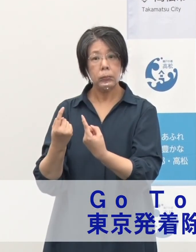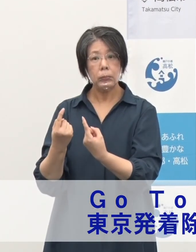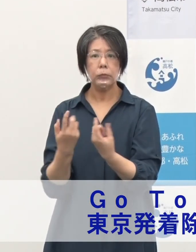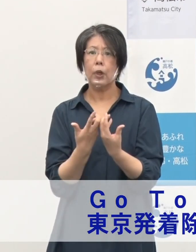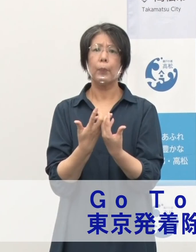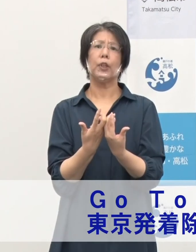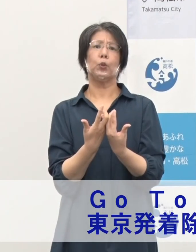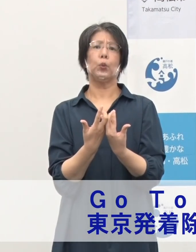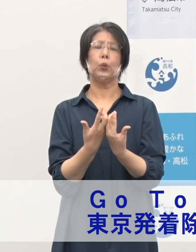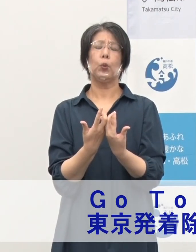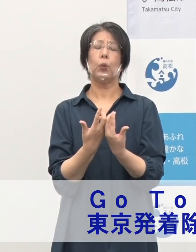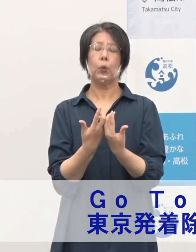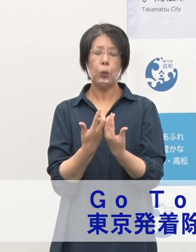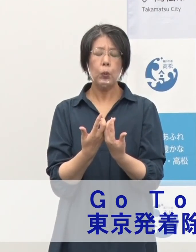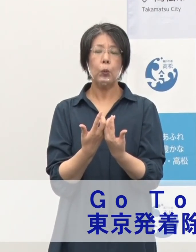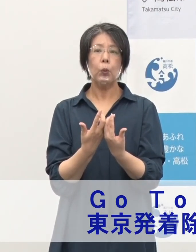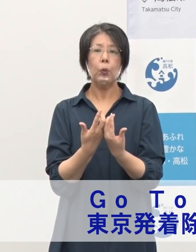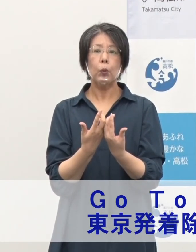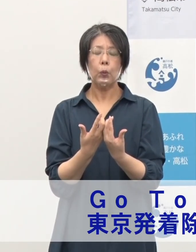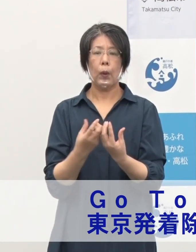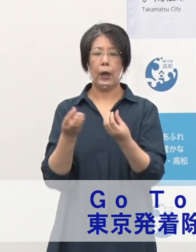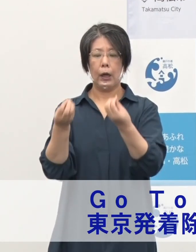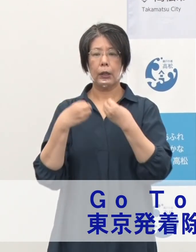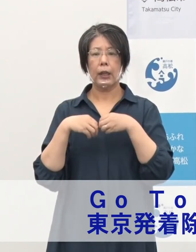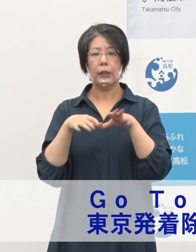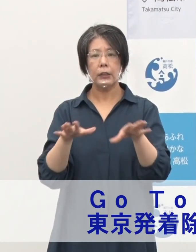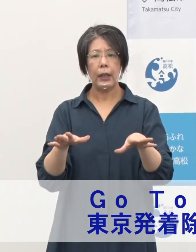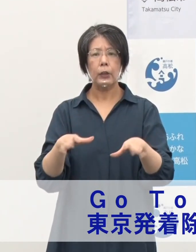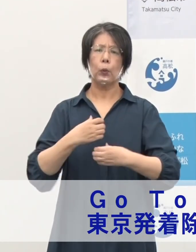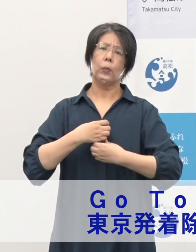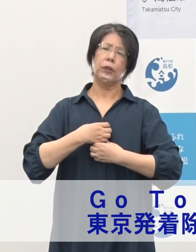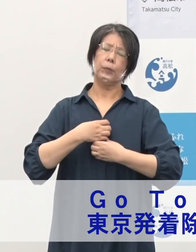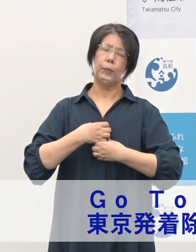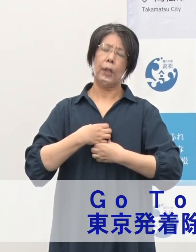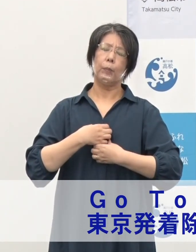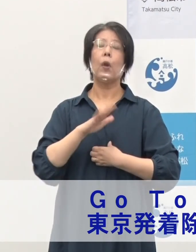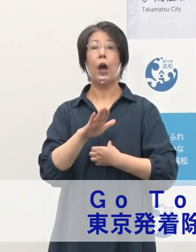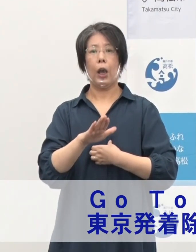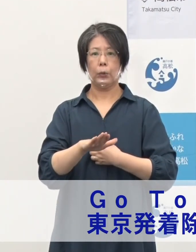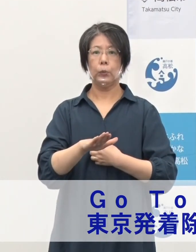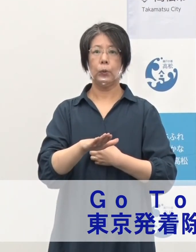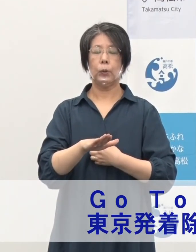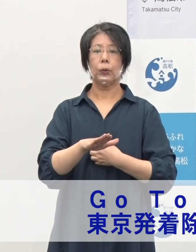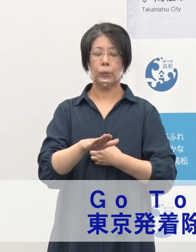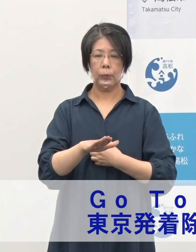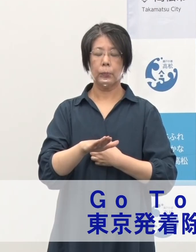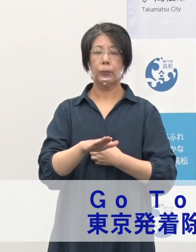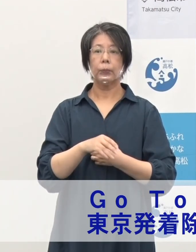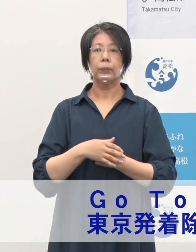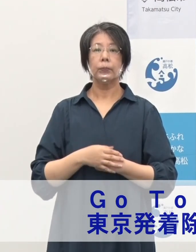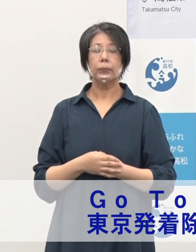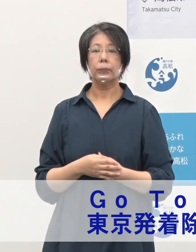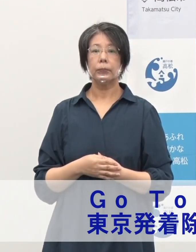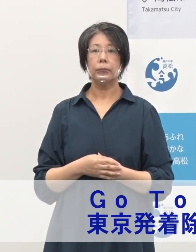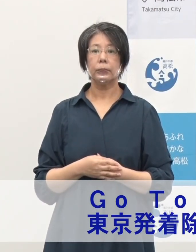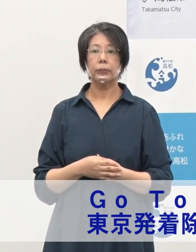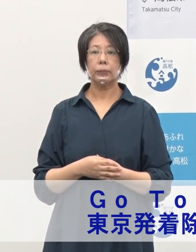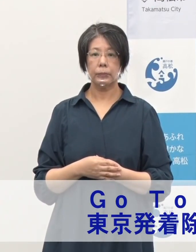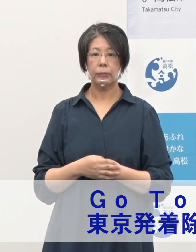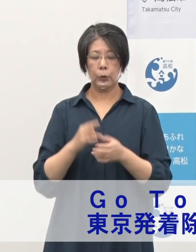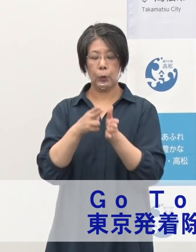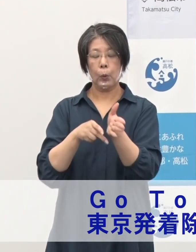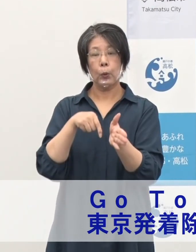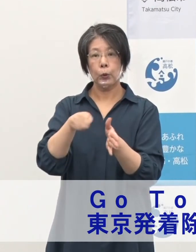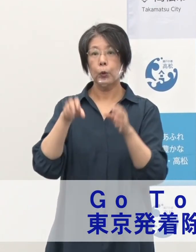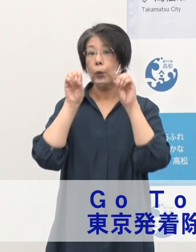筆がたくさんできるということは感染拡大のリスクも増えるということでございますのでまあこの合同